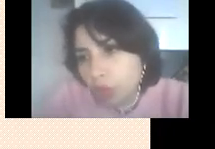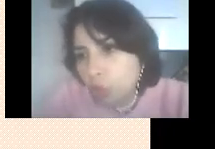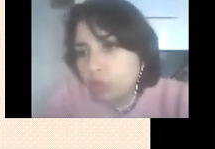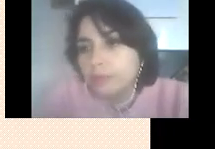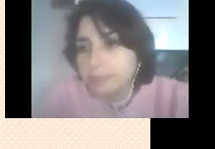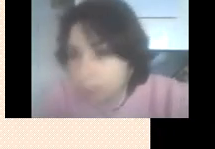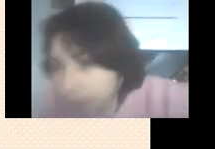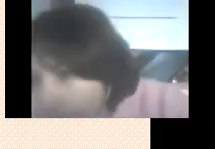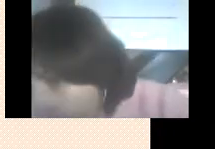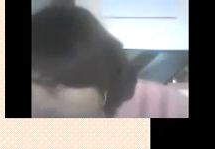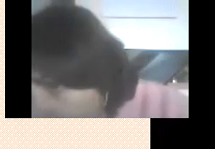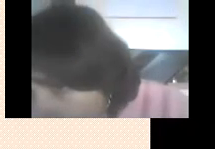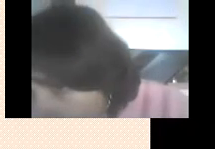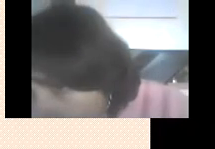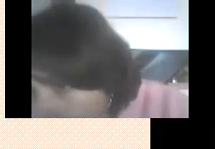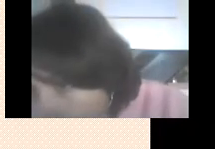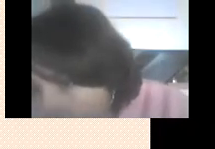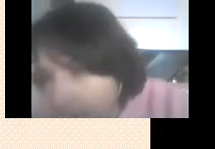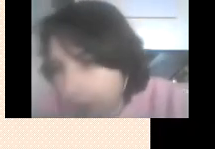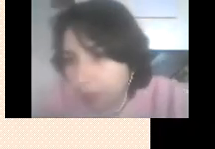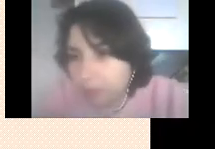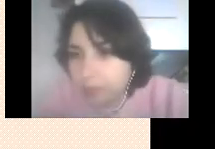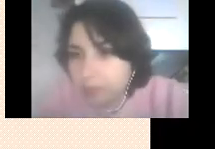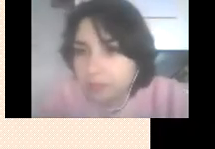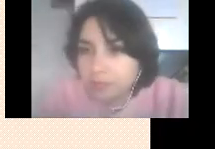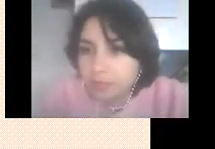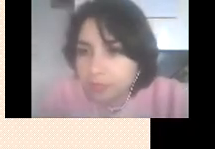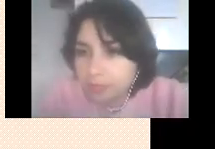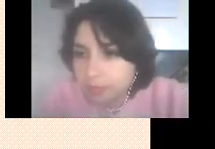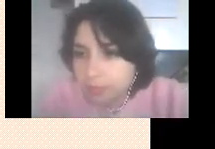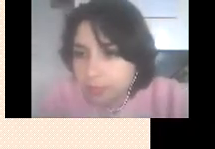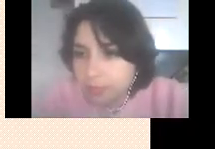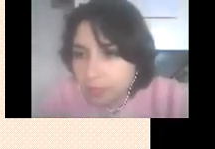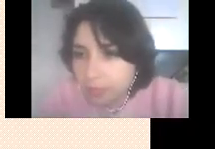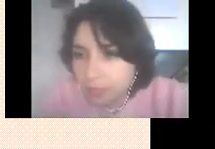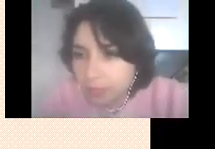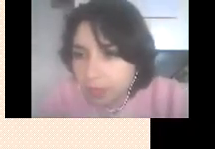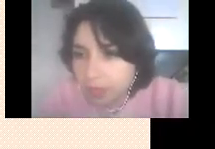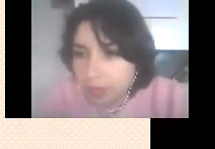No te escucho. Ahí sí, espérame.